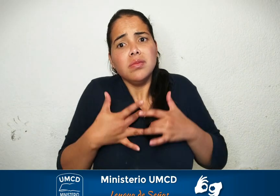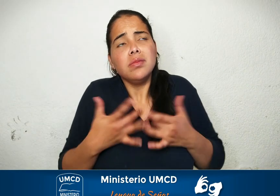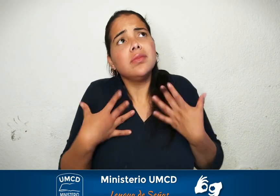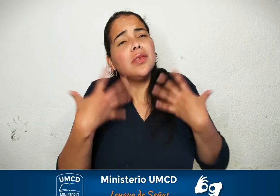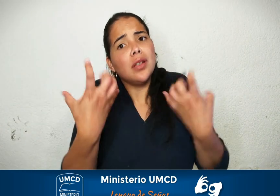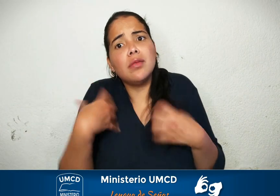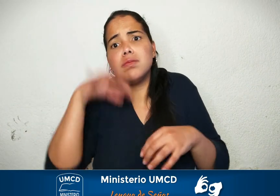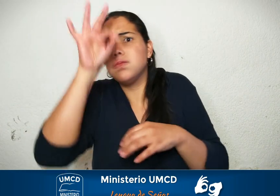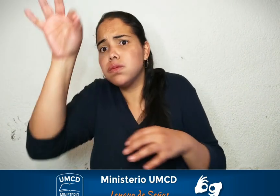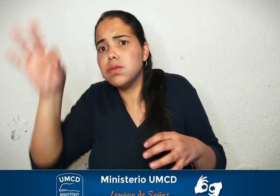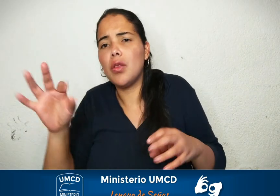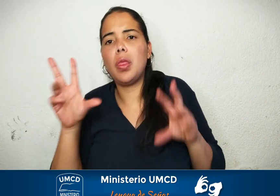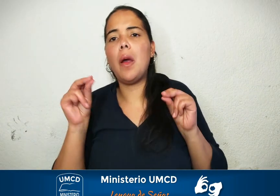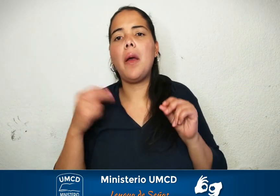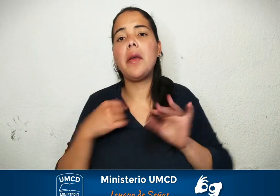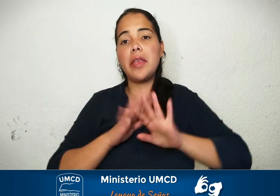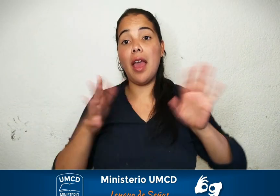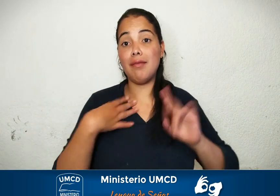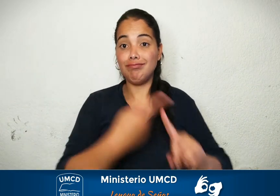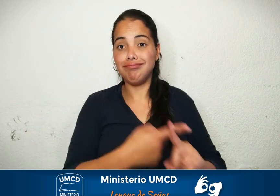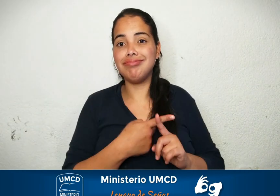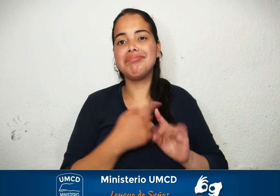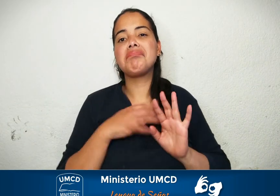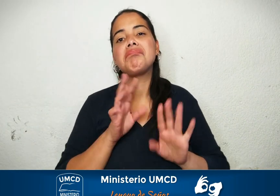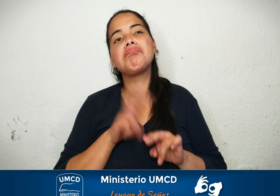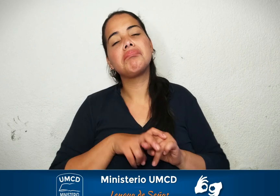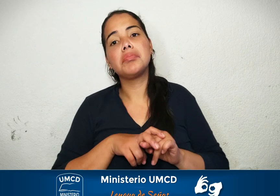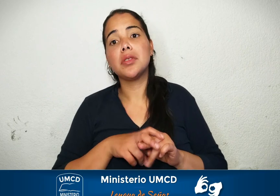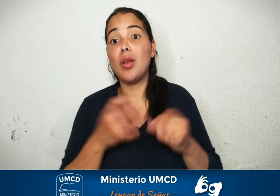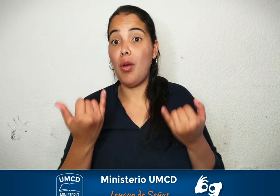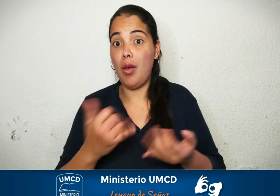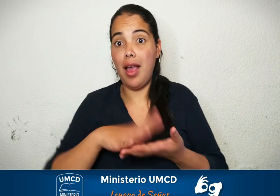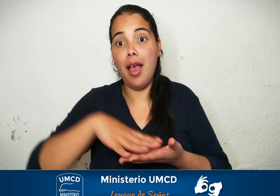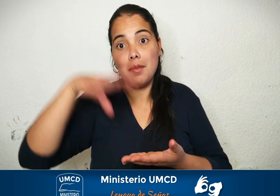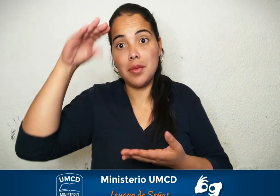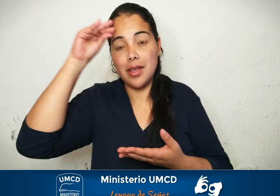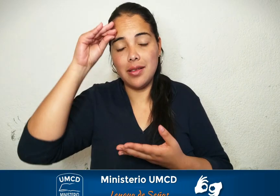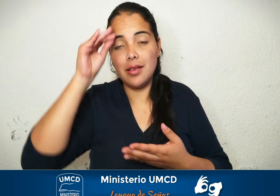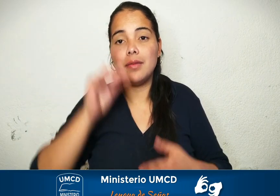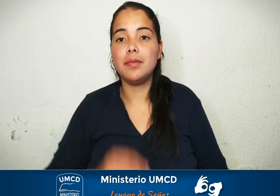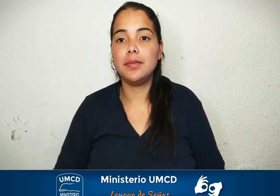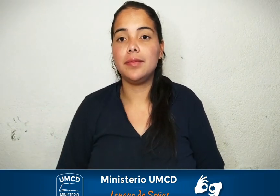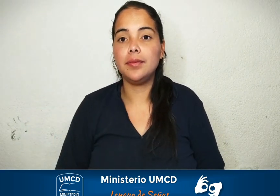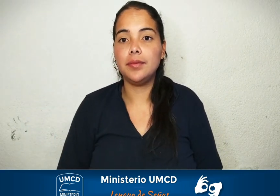Dios. Esta es nuestra lección de día aquí, en Un Momento con Dios.